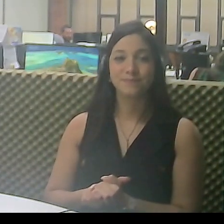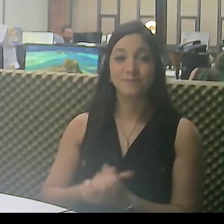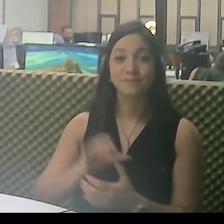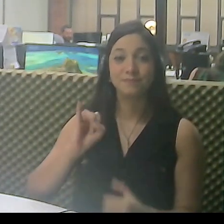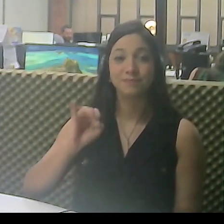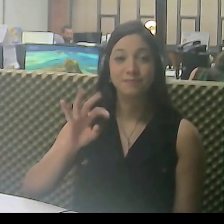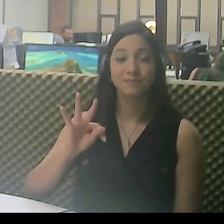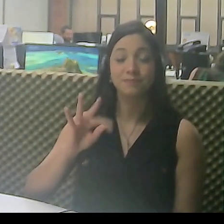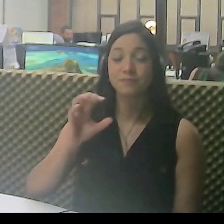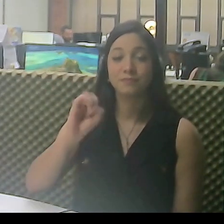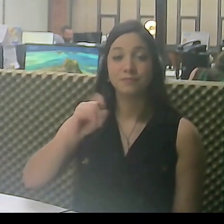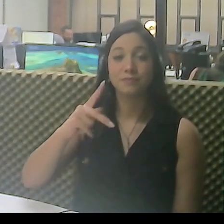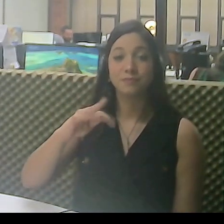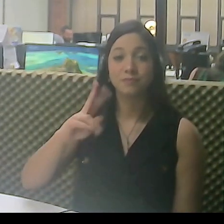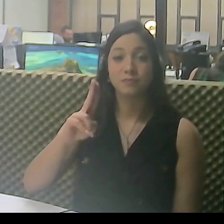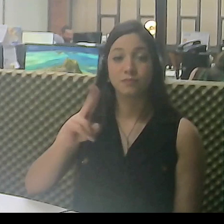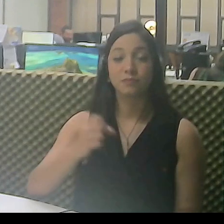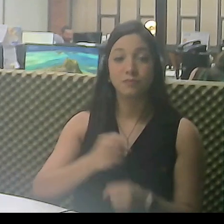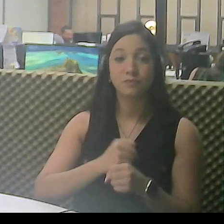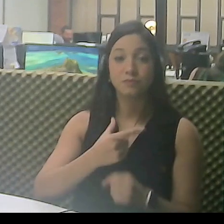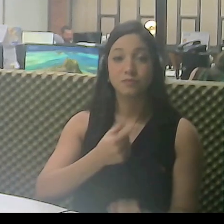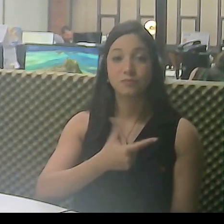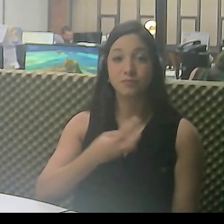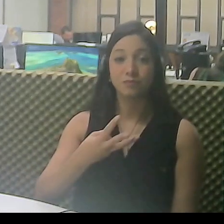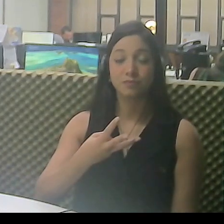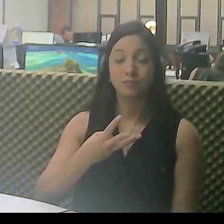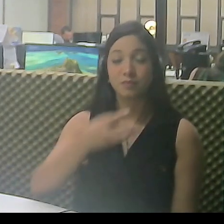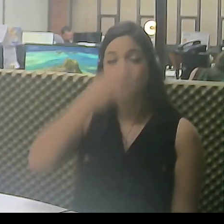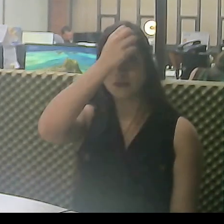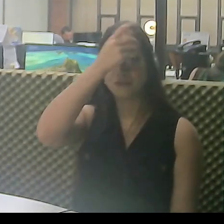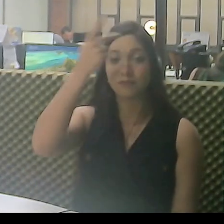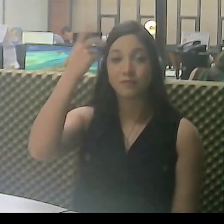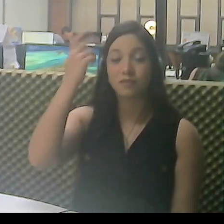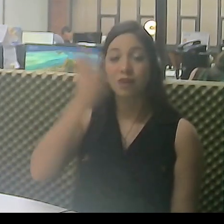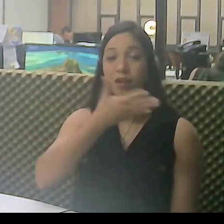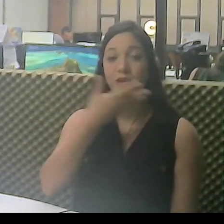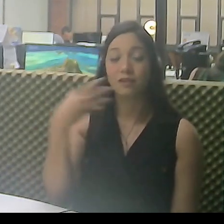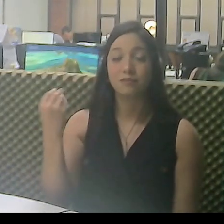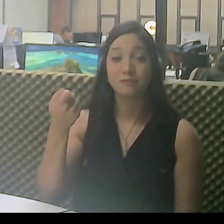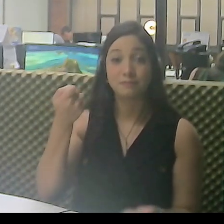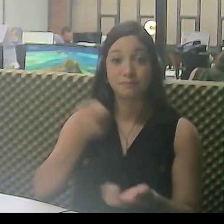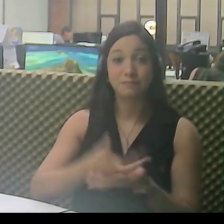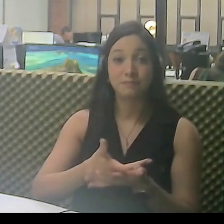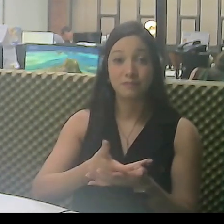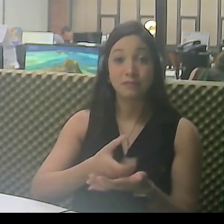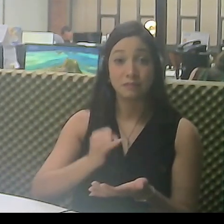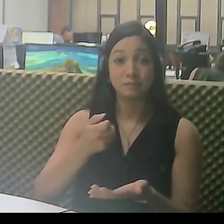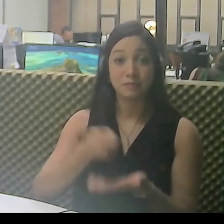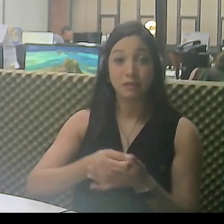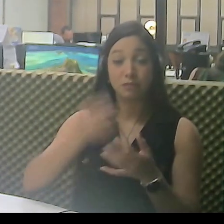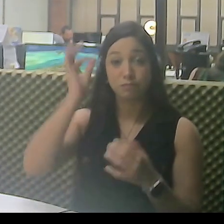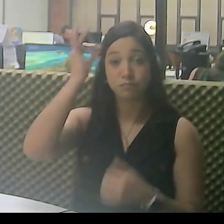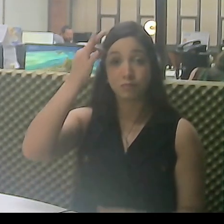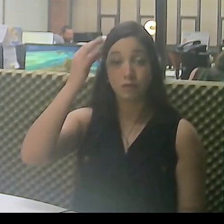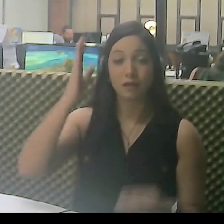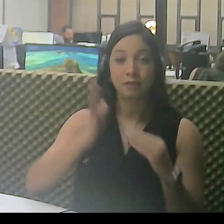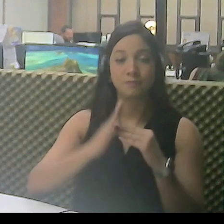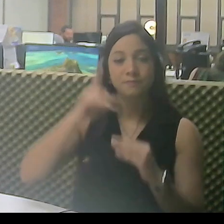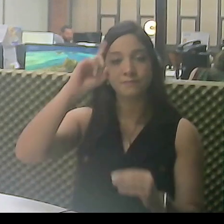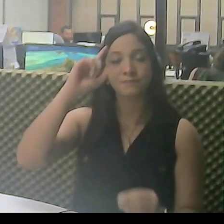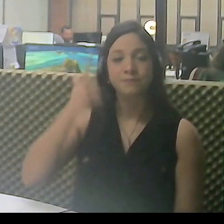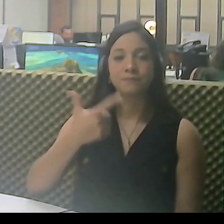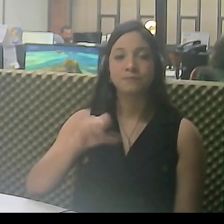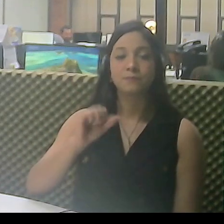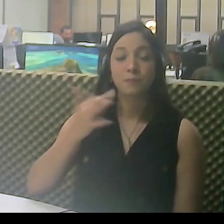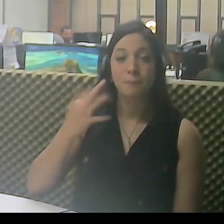IPTU 2023. A Prefeitura oferece facilidades no pagamento. Quem pagar à vista até o próximo dia 28 de